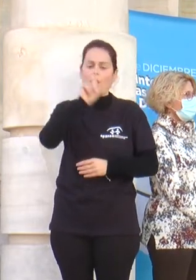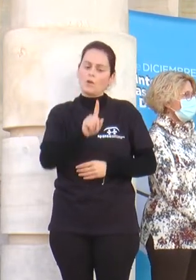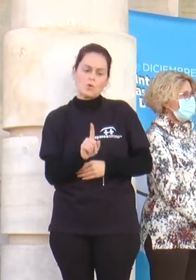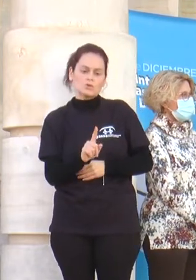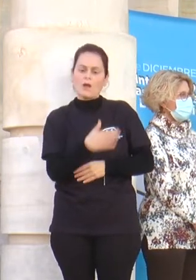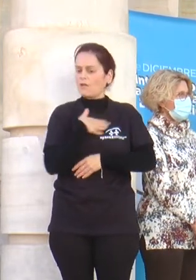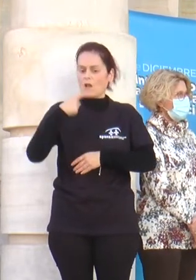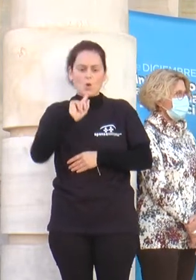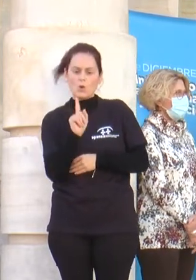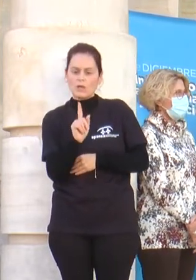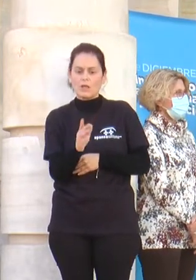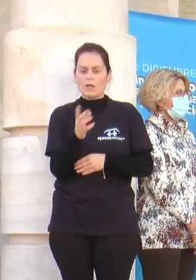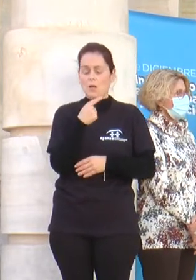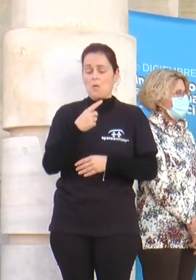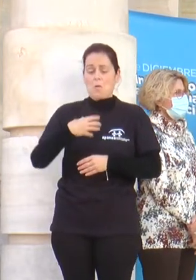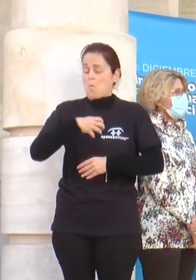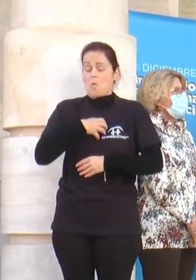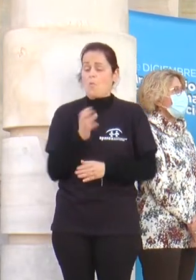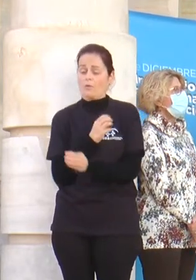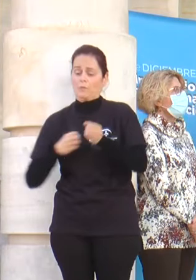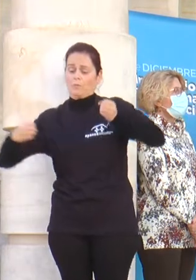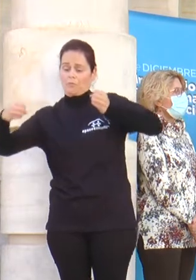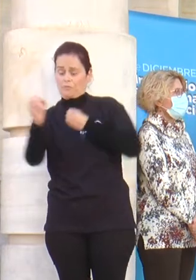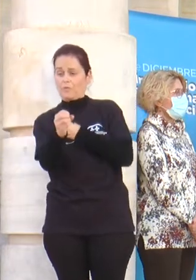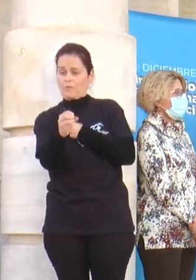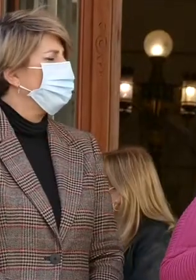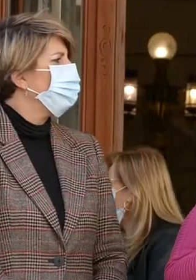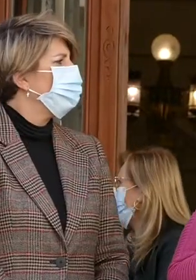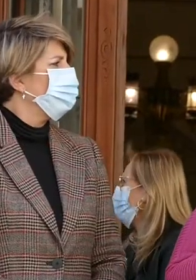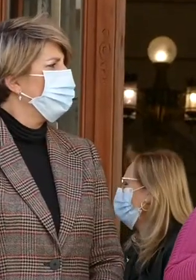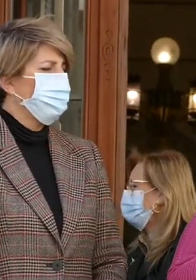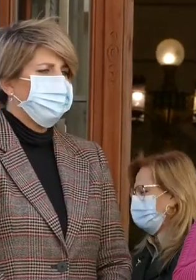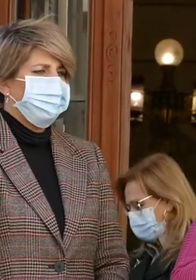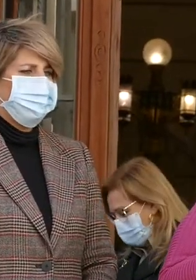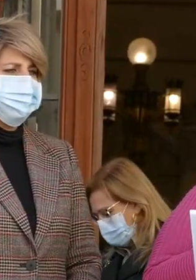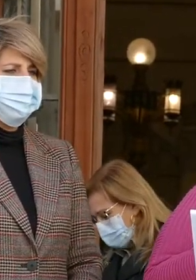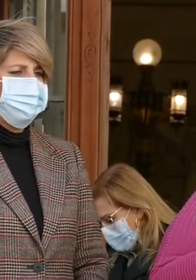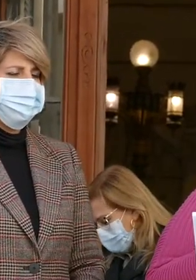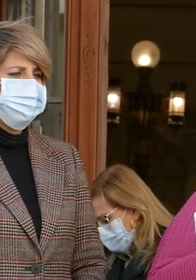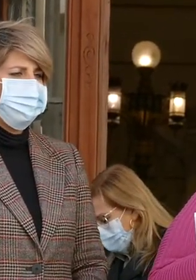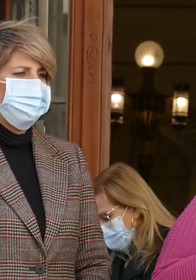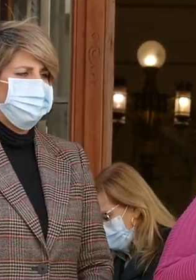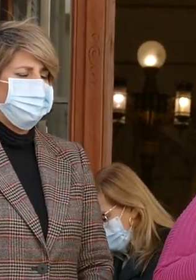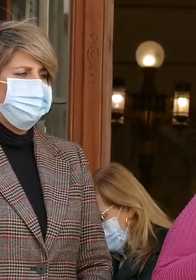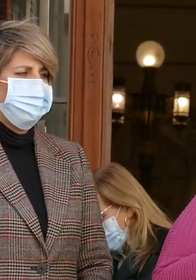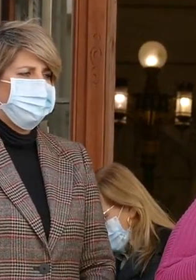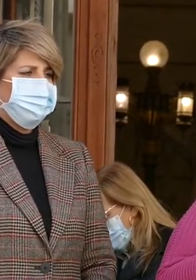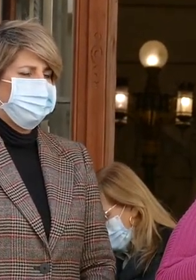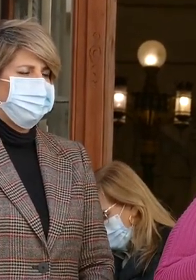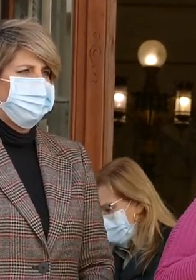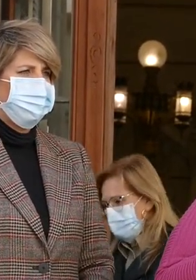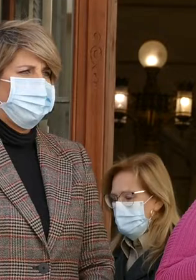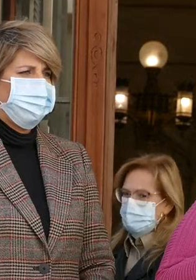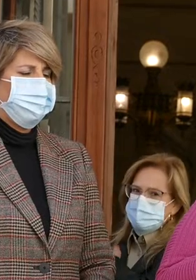ponerse en la situación de otra persona que presenta alguna limitación física o psíquica. Desde